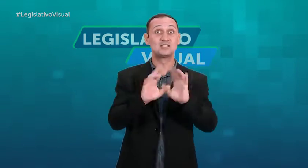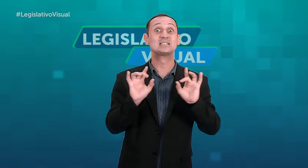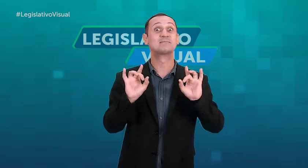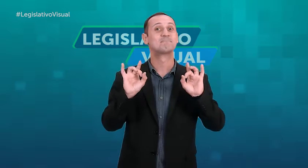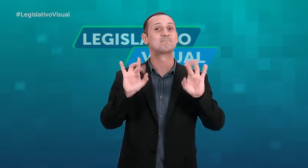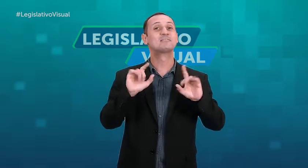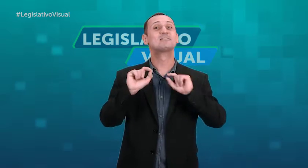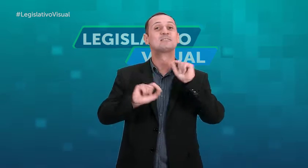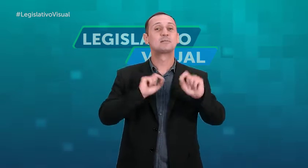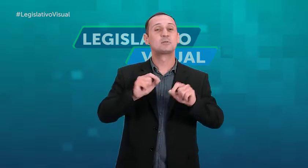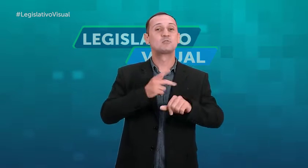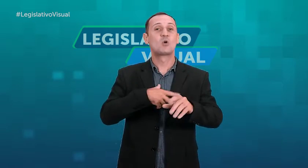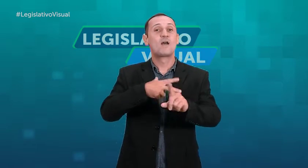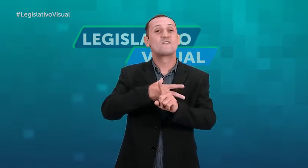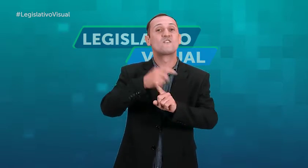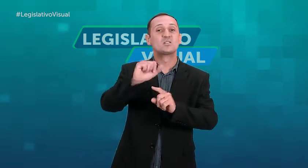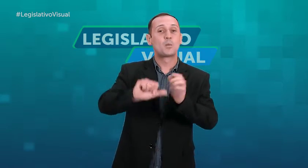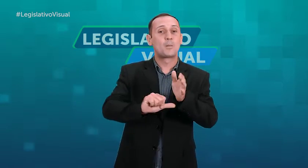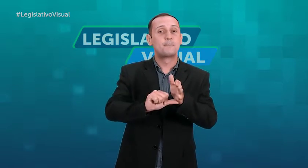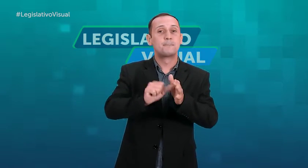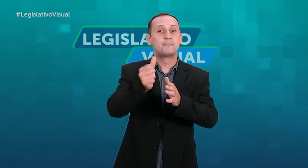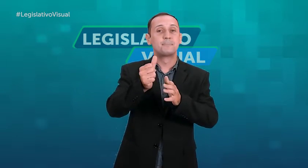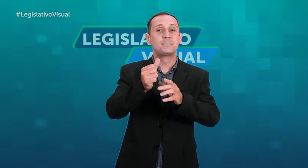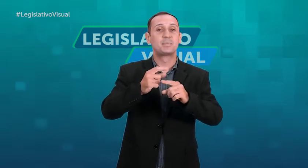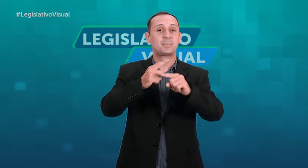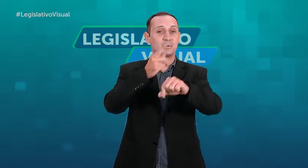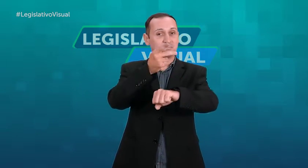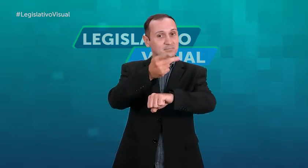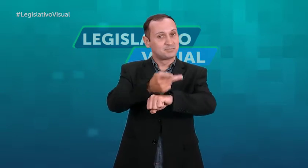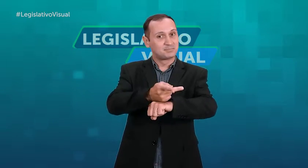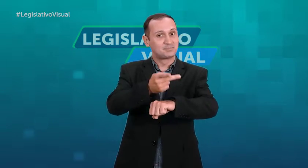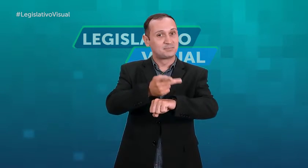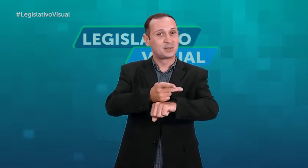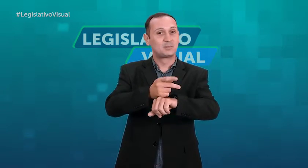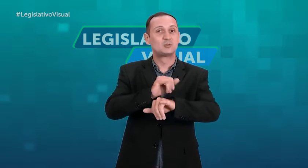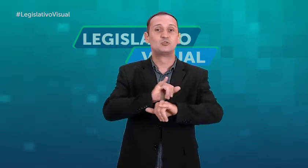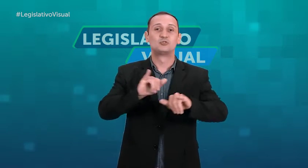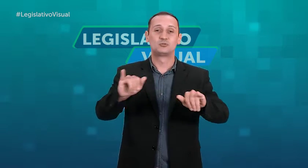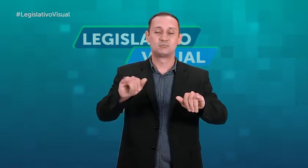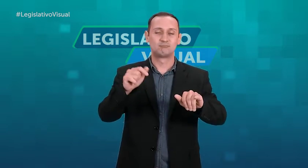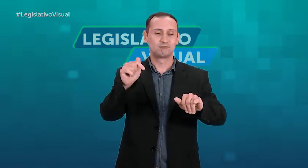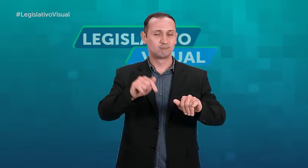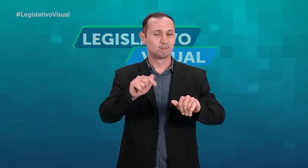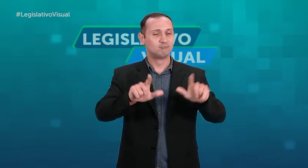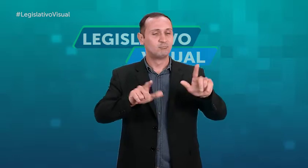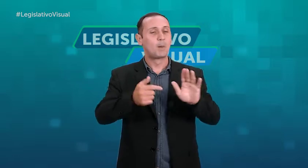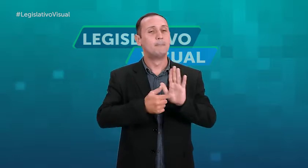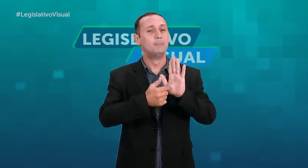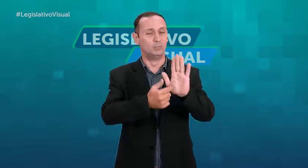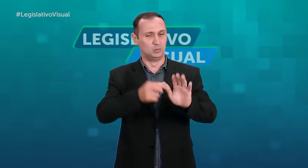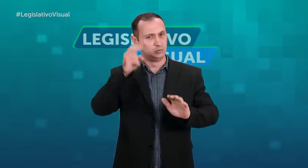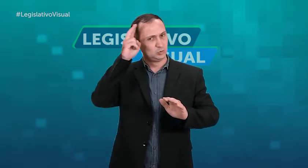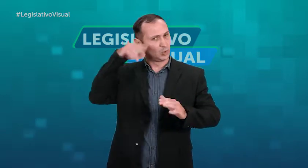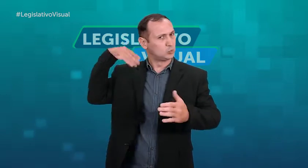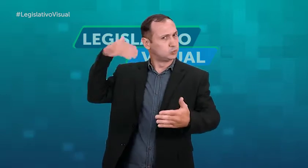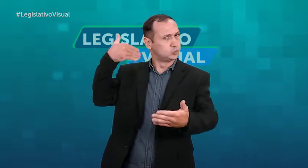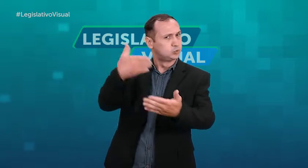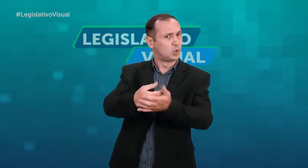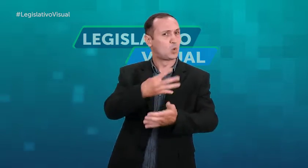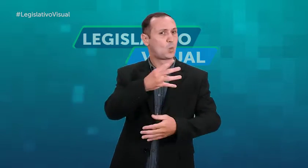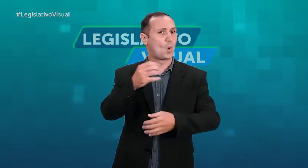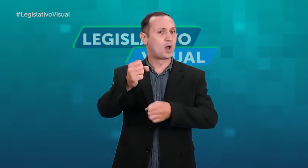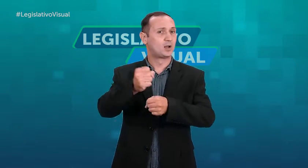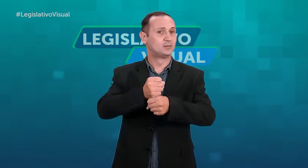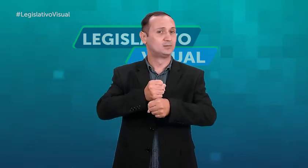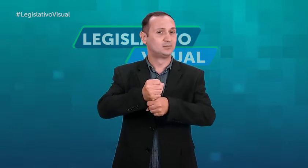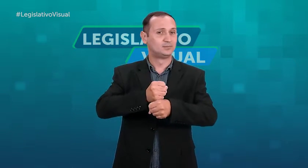sessão solene especial os vencedores do primeiro prêmio de jornalismo da Assembleia. As reportagens retrataram a história da Assembleia